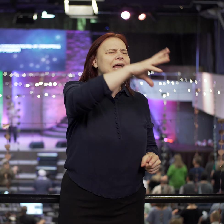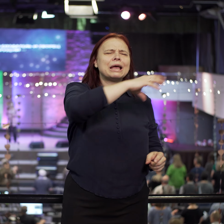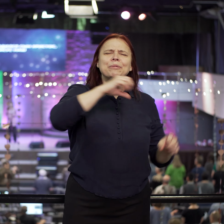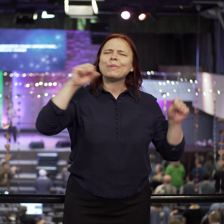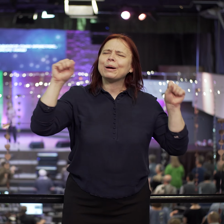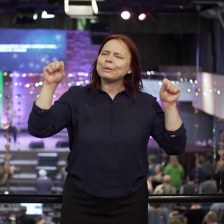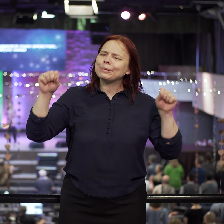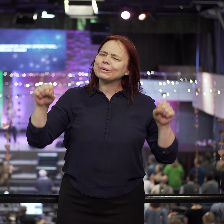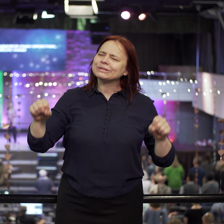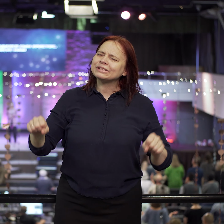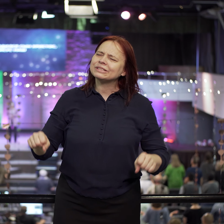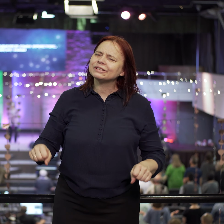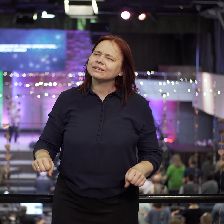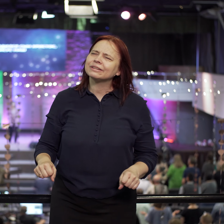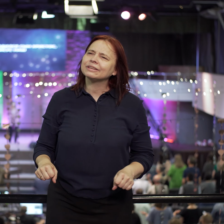Всемогущий,